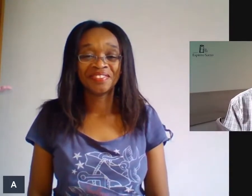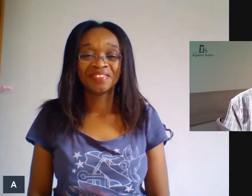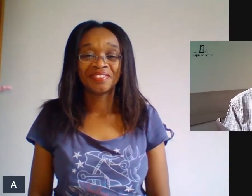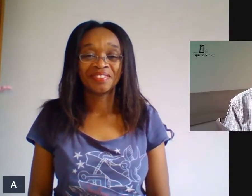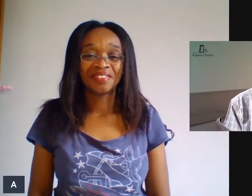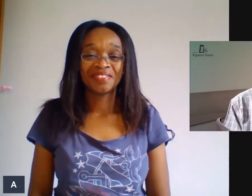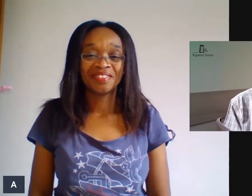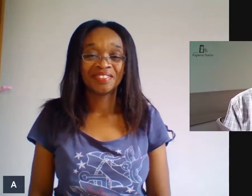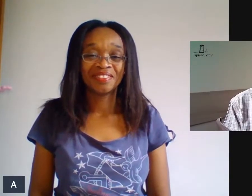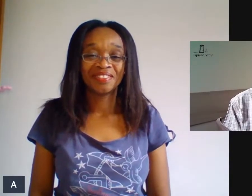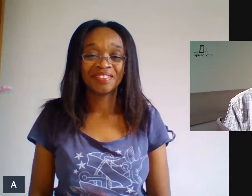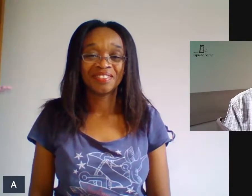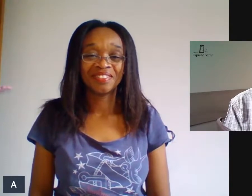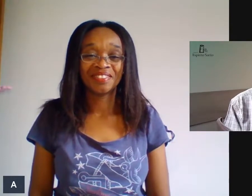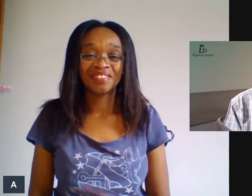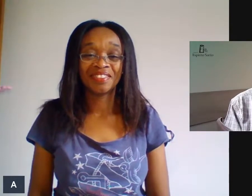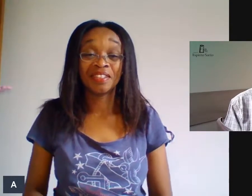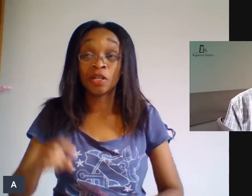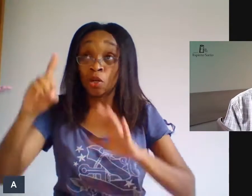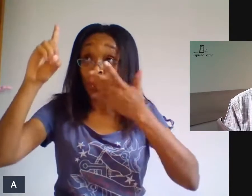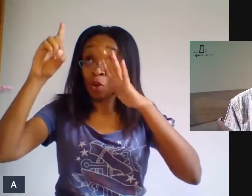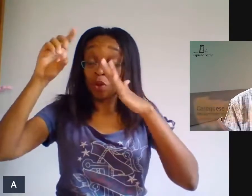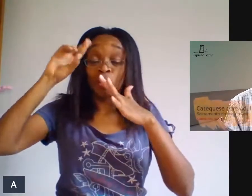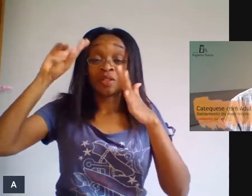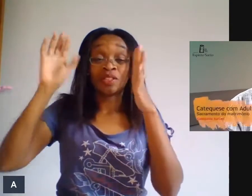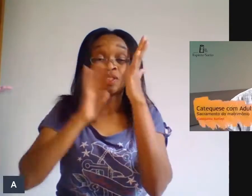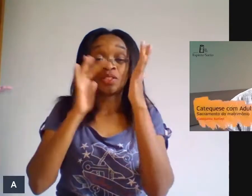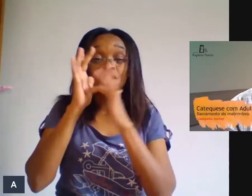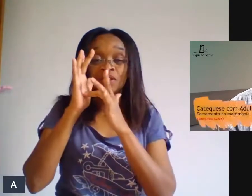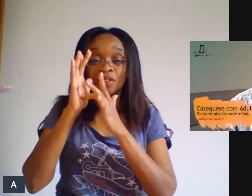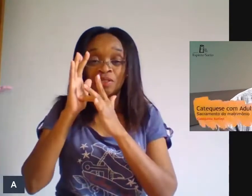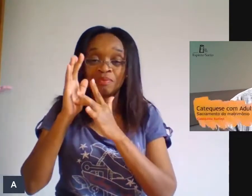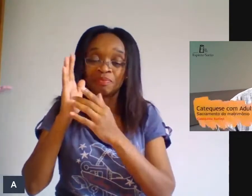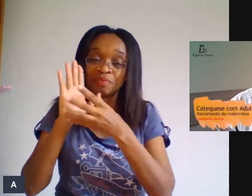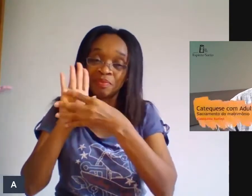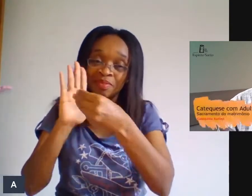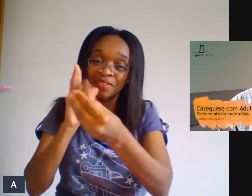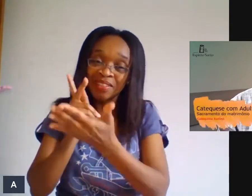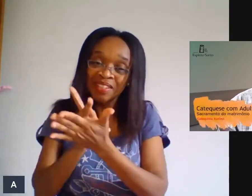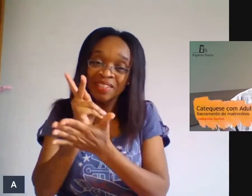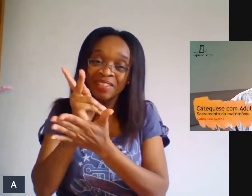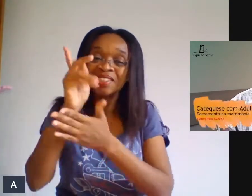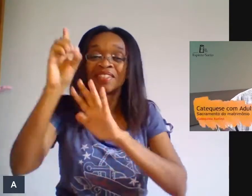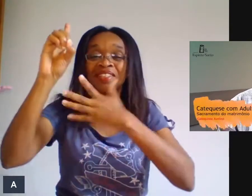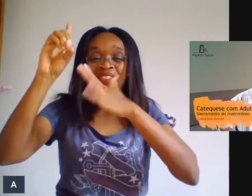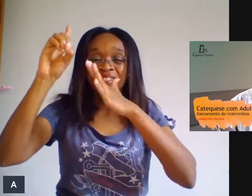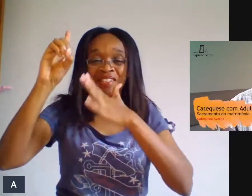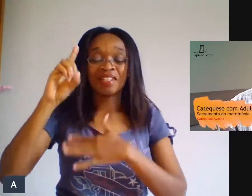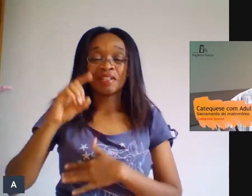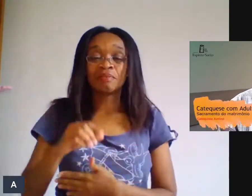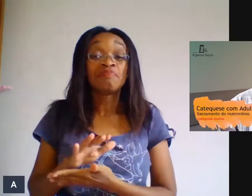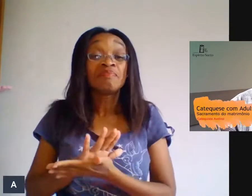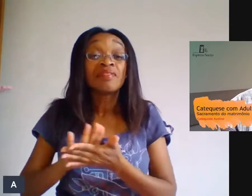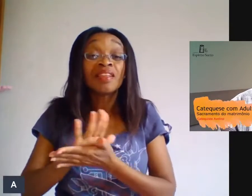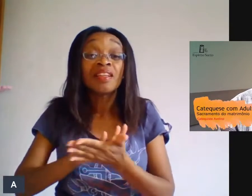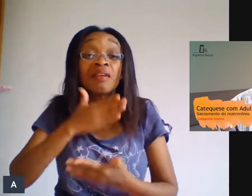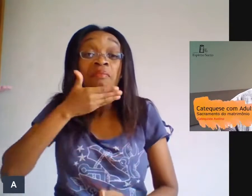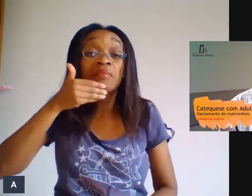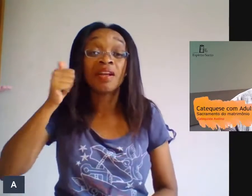catequizandos, louvado seja nosso Senhor Jesus Cristo. Nada é melhor do